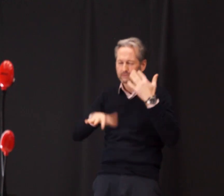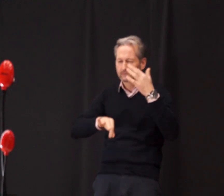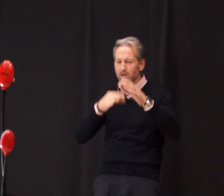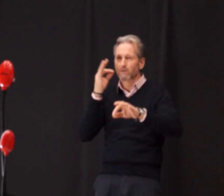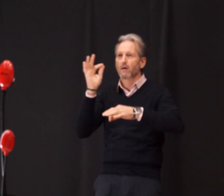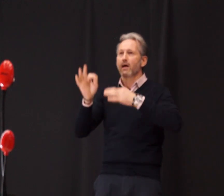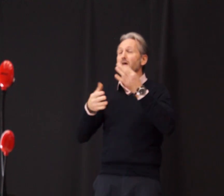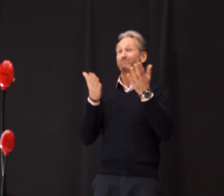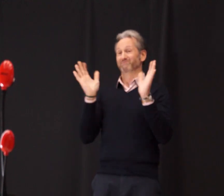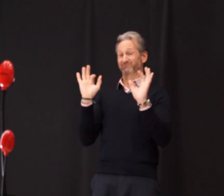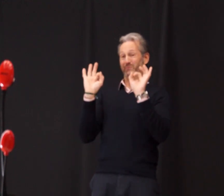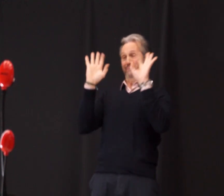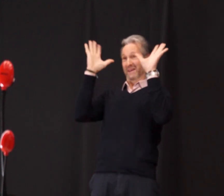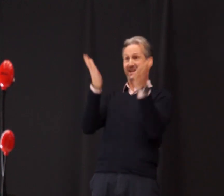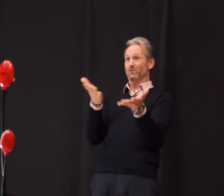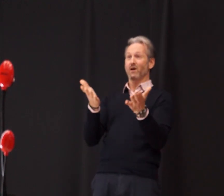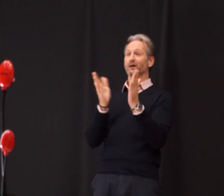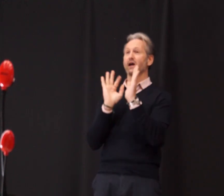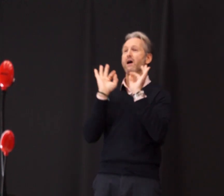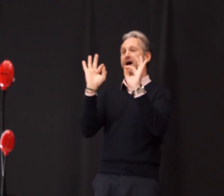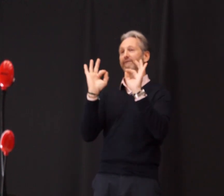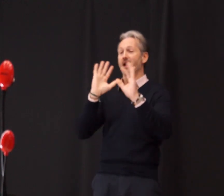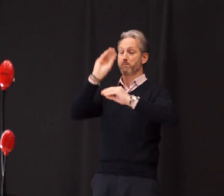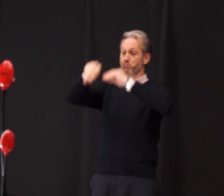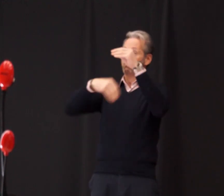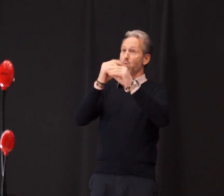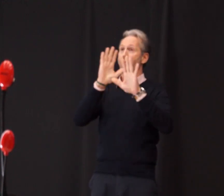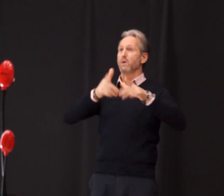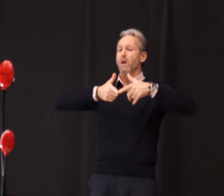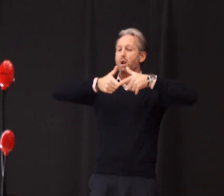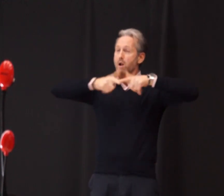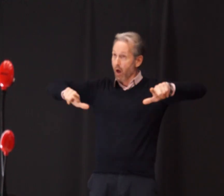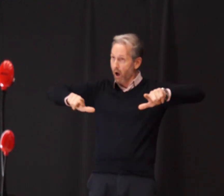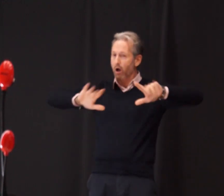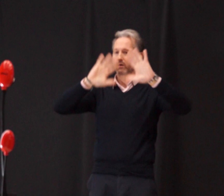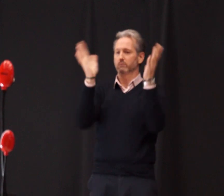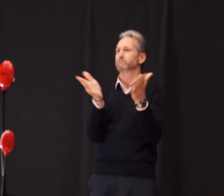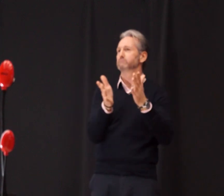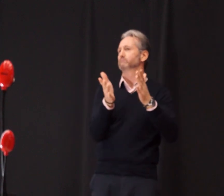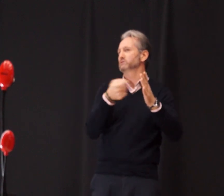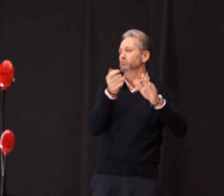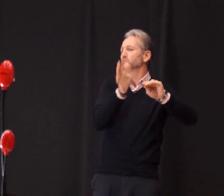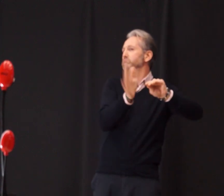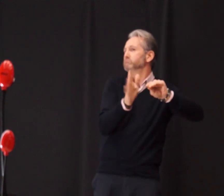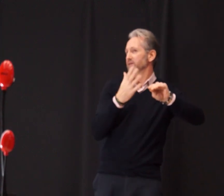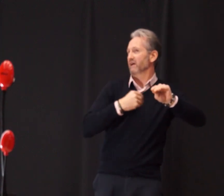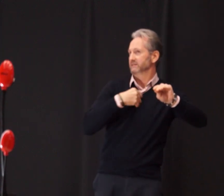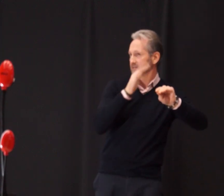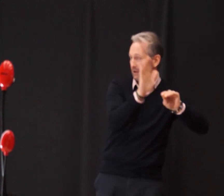faire passer ce message-là. Donc j'ai développé une approche pédagogique qui est centrée